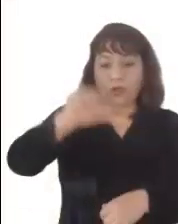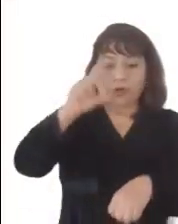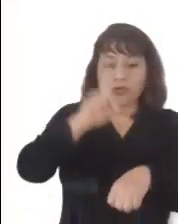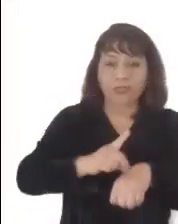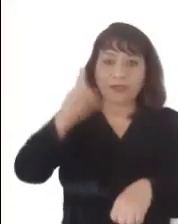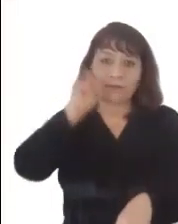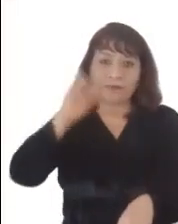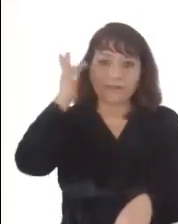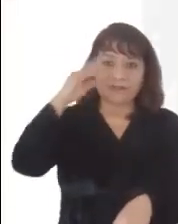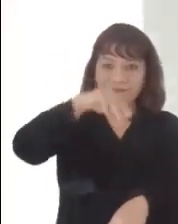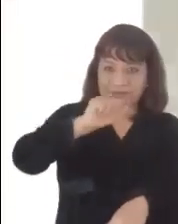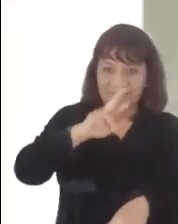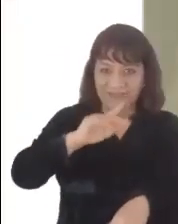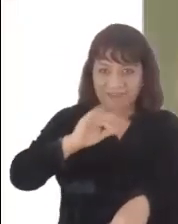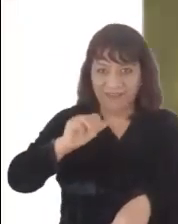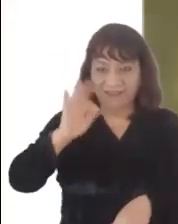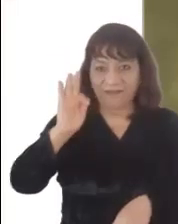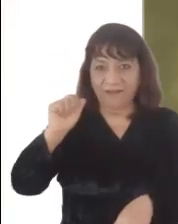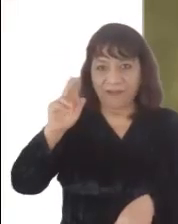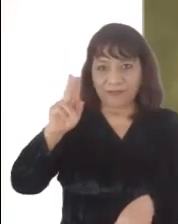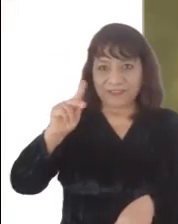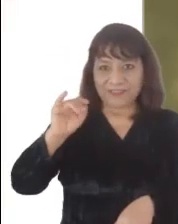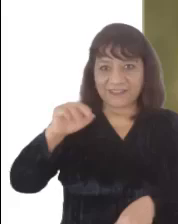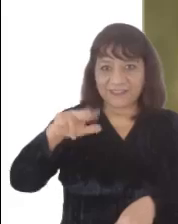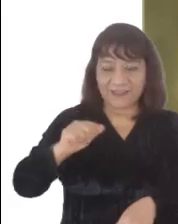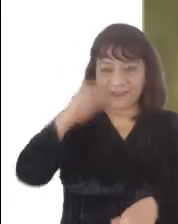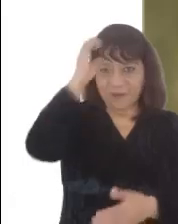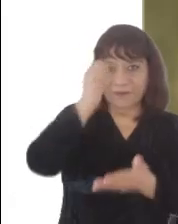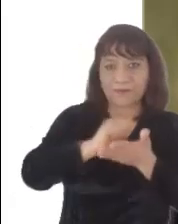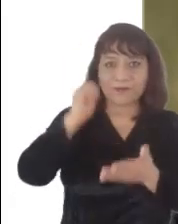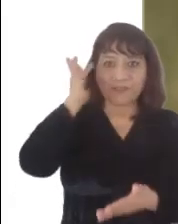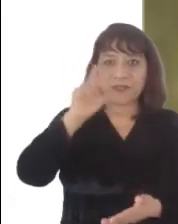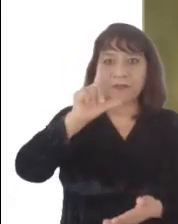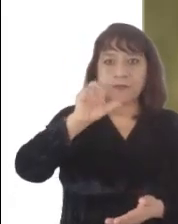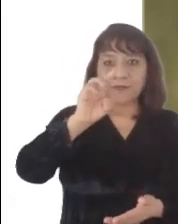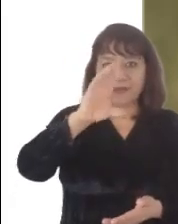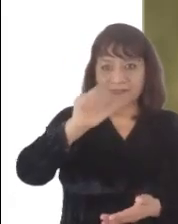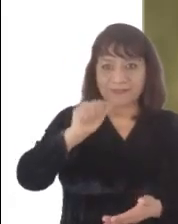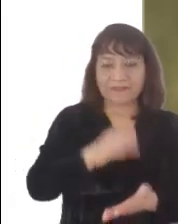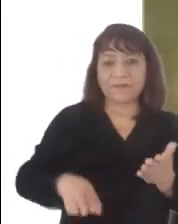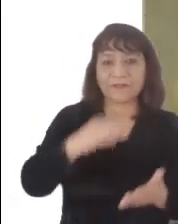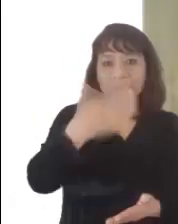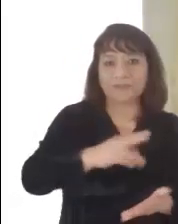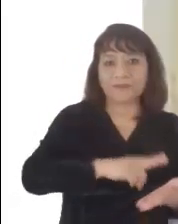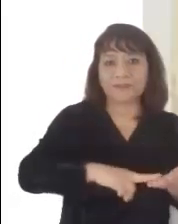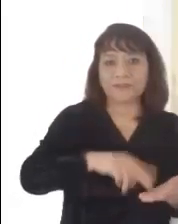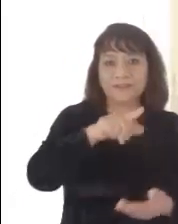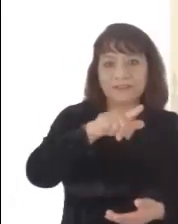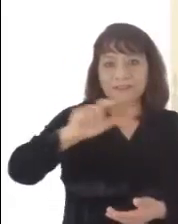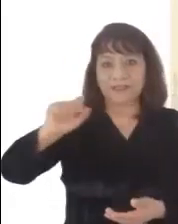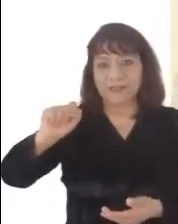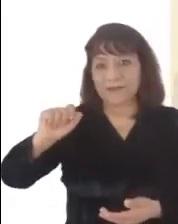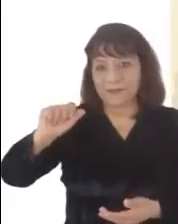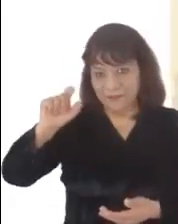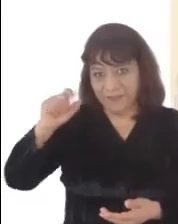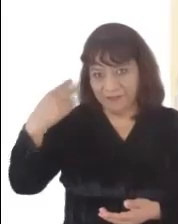Octubre, Santa María Faustina Kowalska Evangelio de San Lucas 10, 17 al